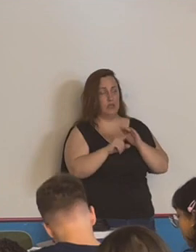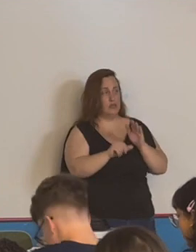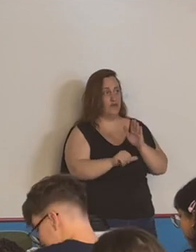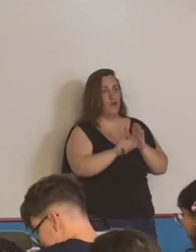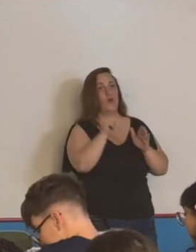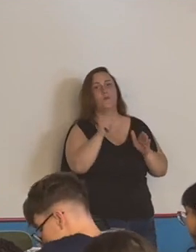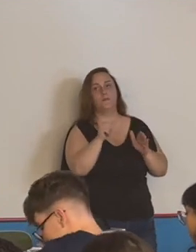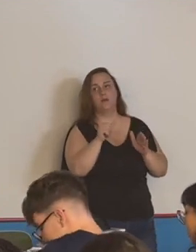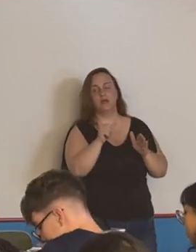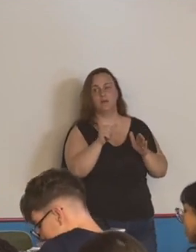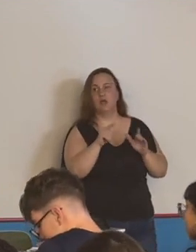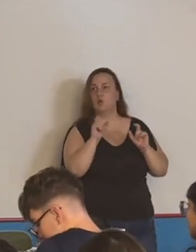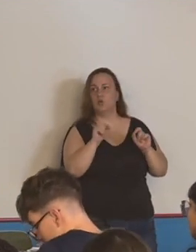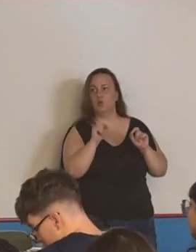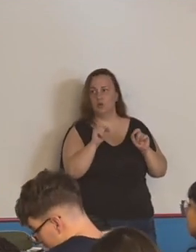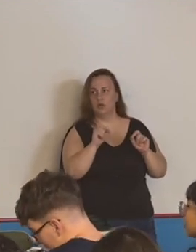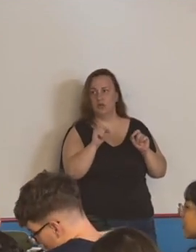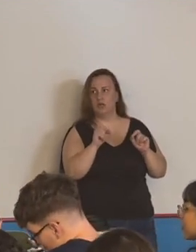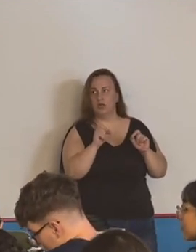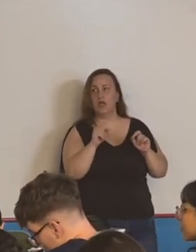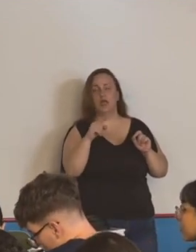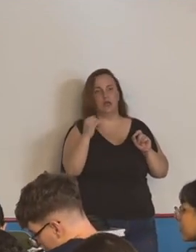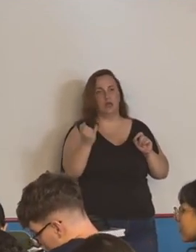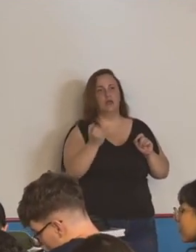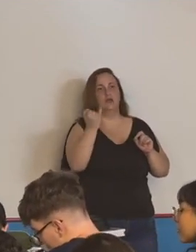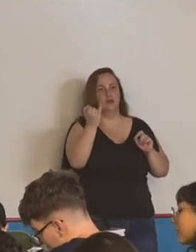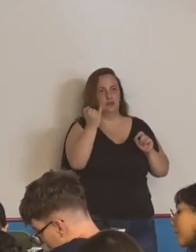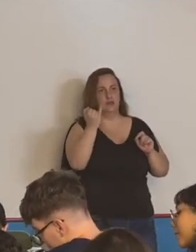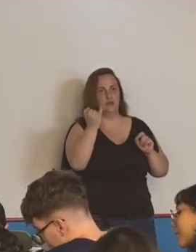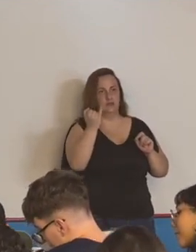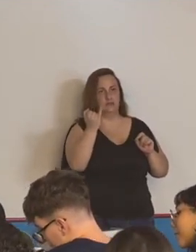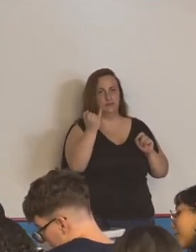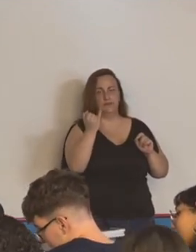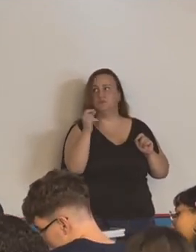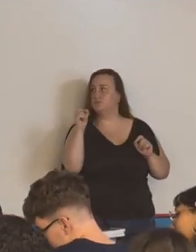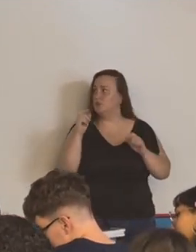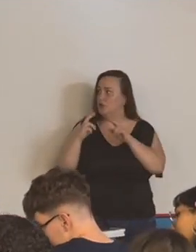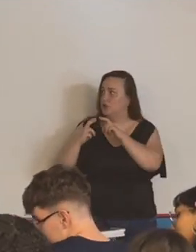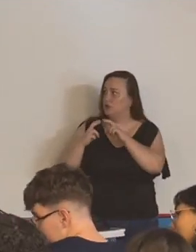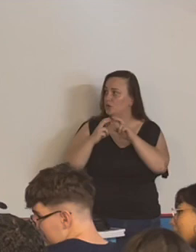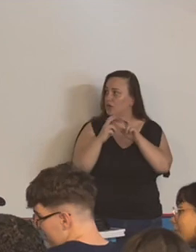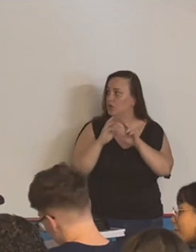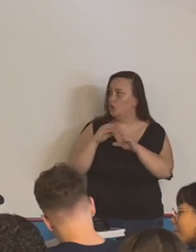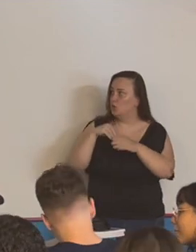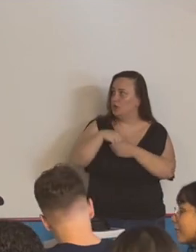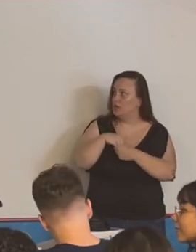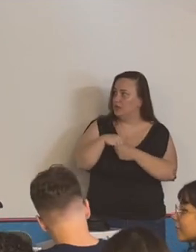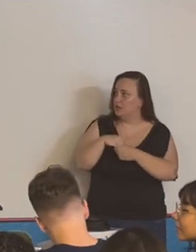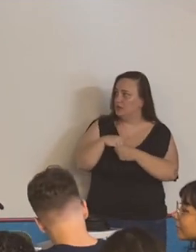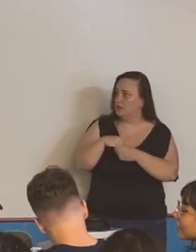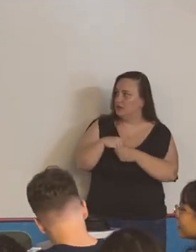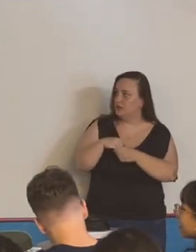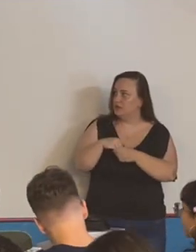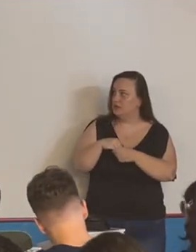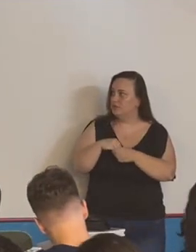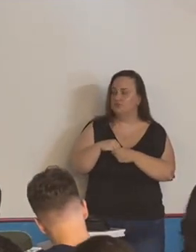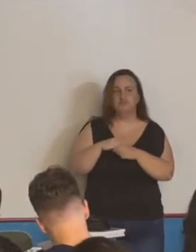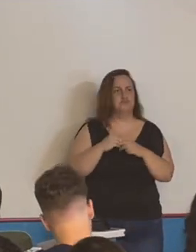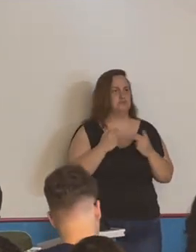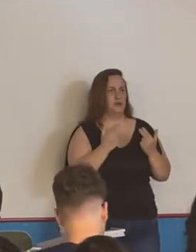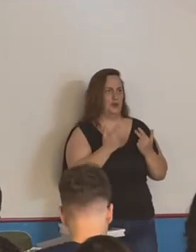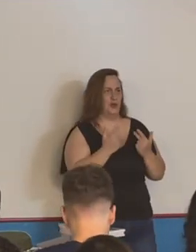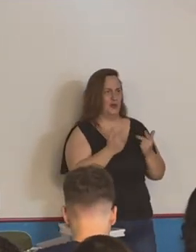série, que é uma série importante também, que eu uso esse espaço de metrô para isso, né? Então, tipo, né, igual o vendedor usa